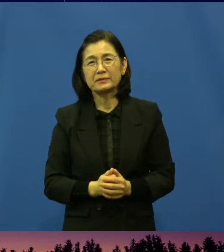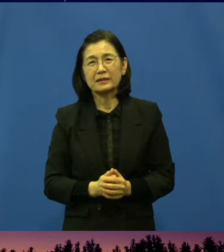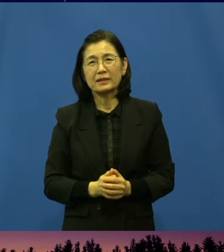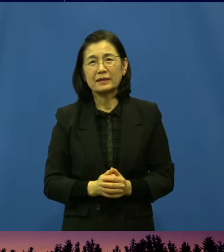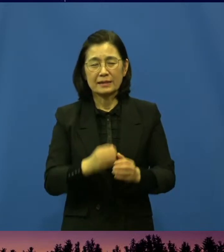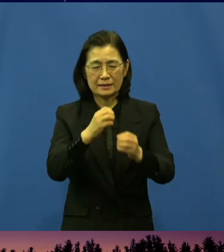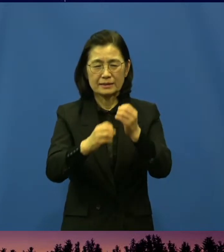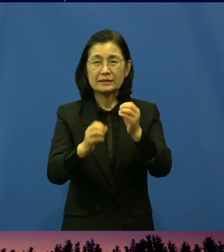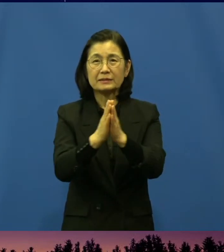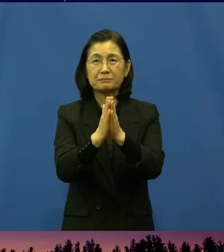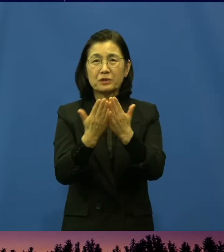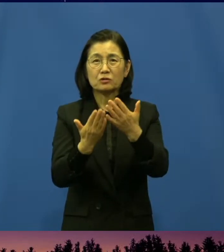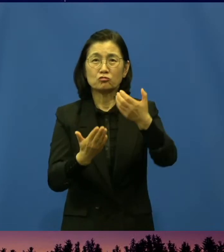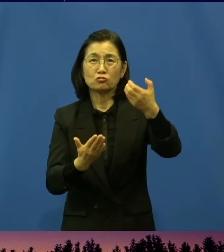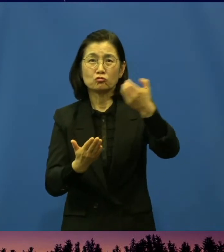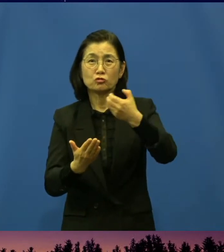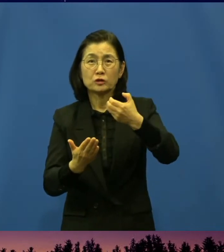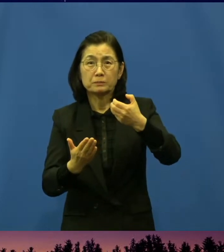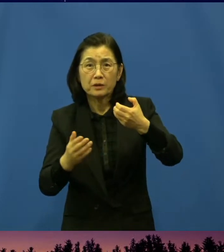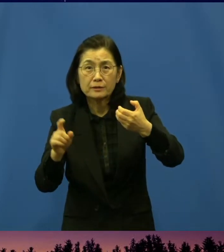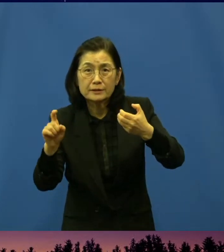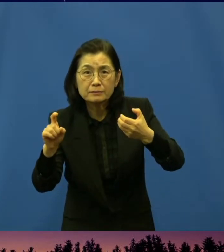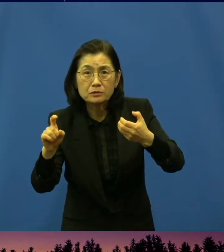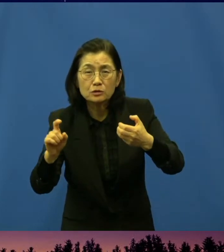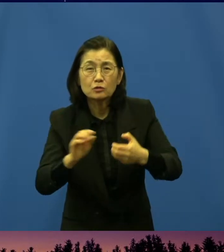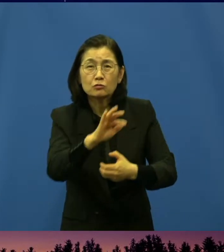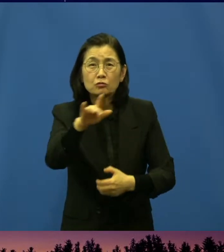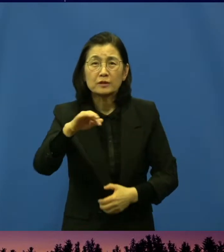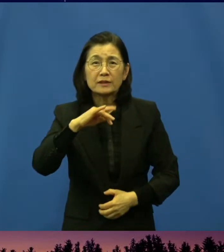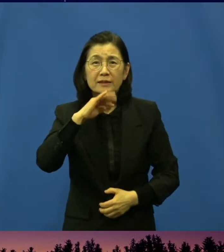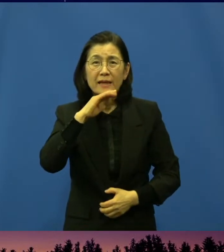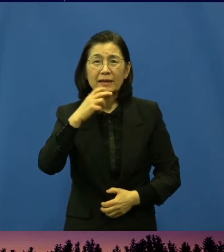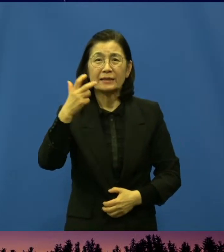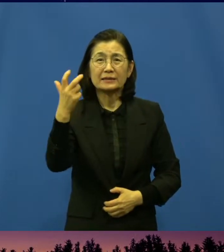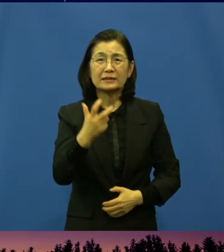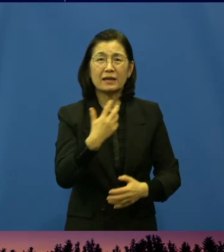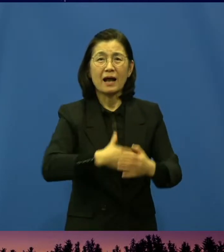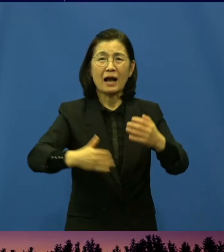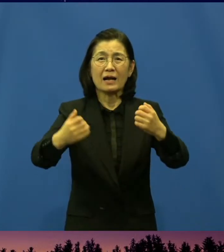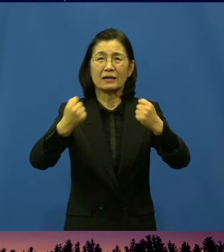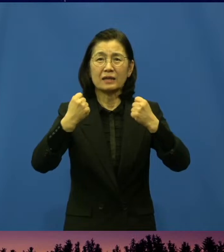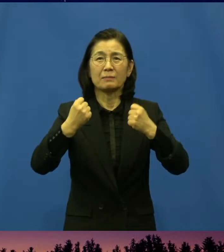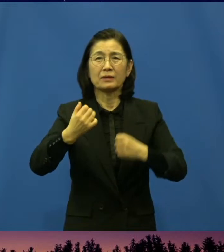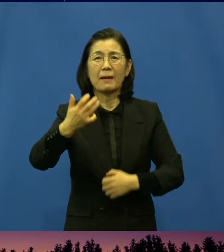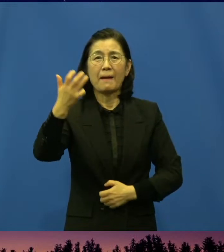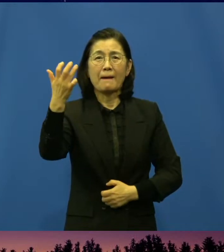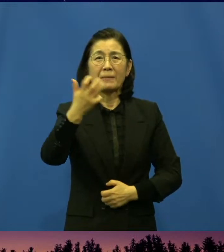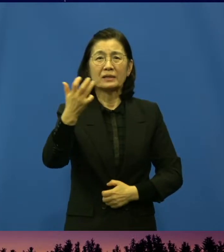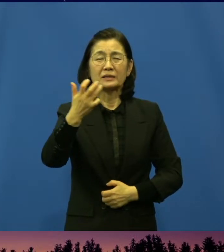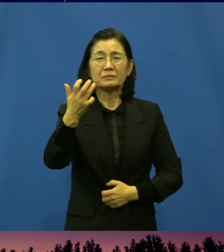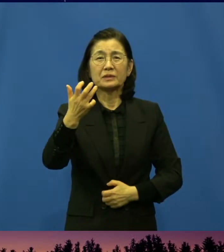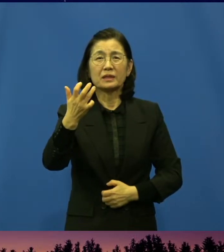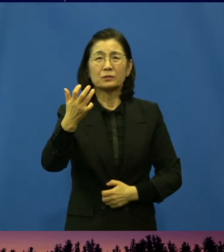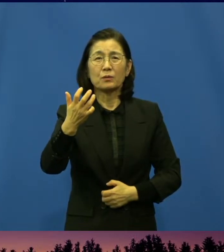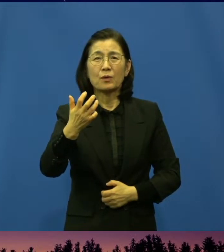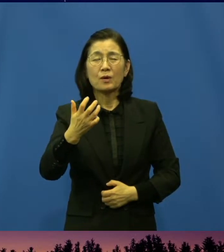시편 90편에 보면 10절에 우리의 연수가 70이요 강건하면 80이라도 그 연수의 자랑은